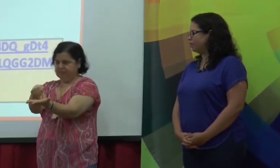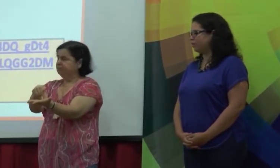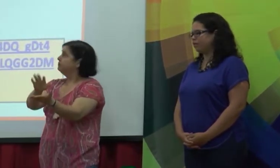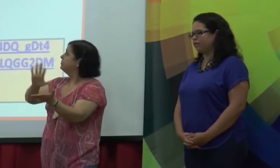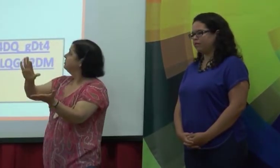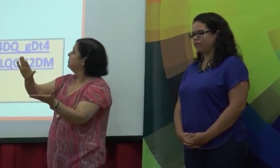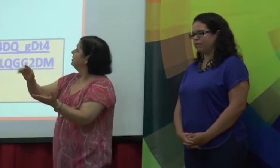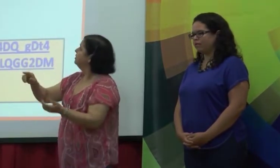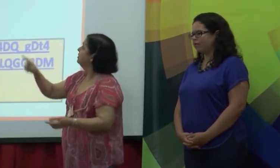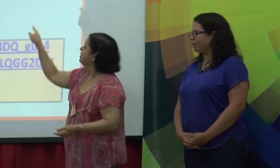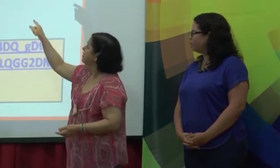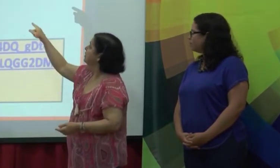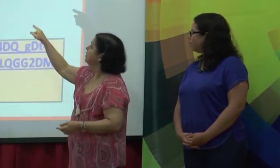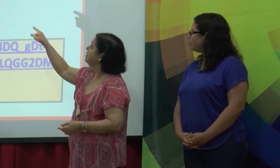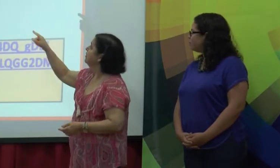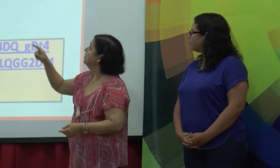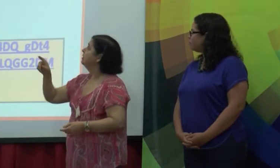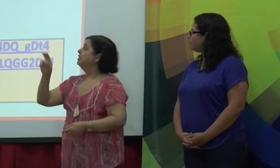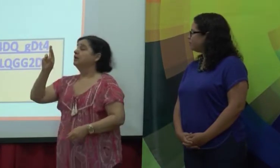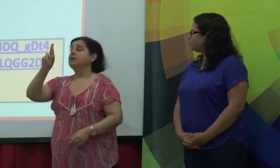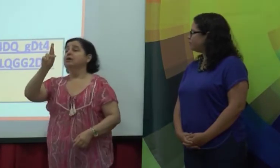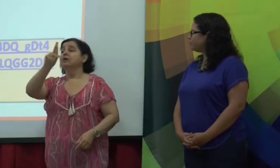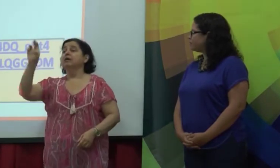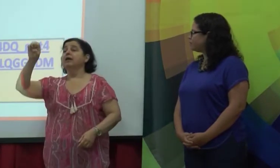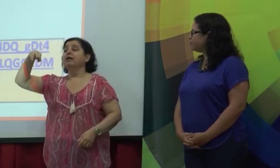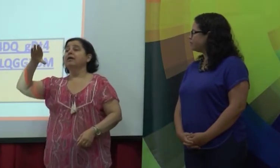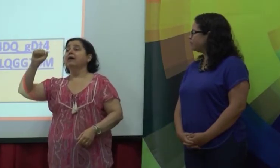vocês saberem, tá?